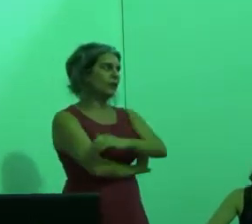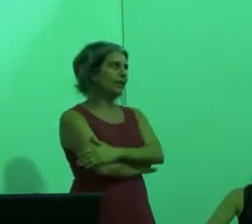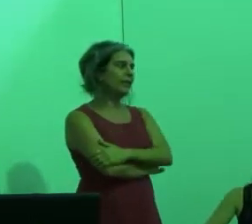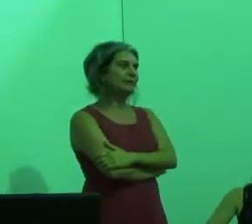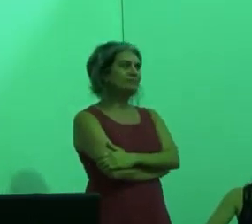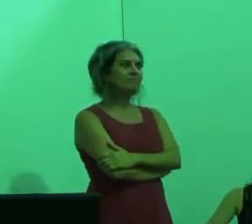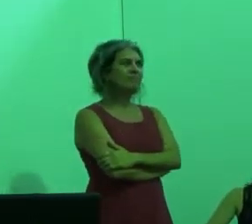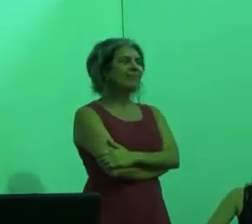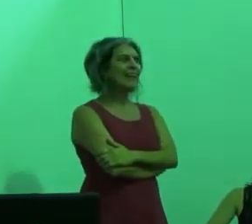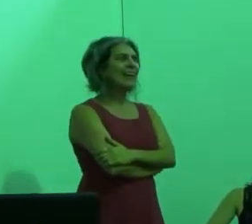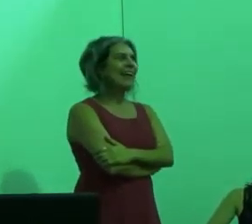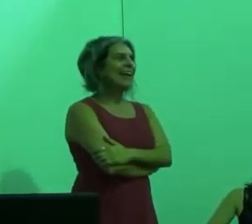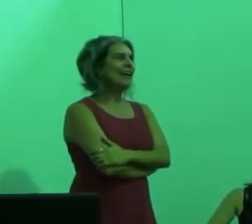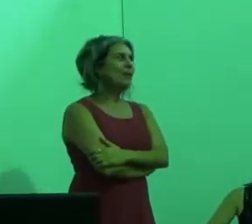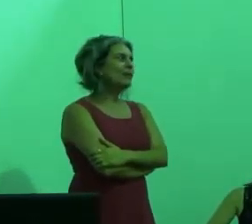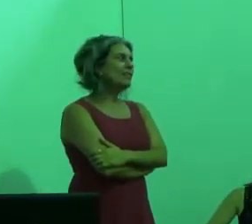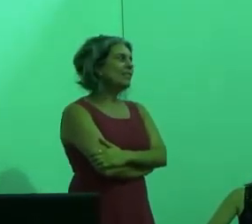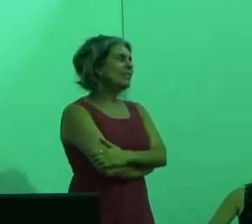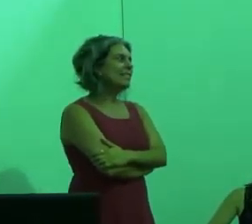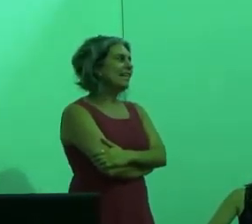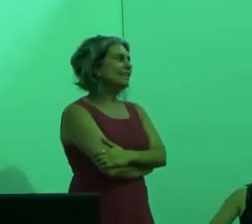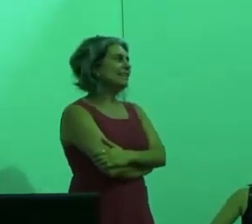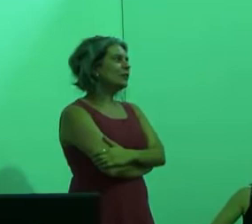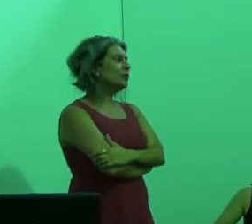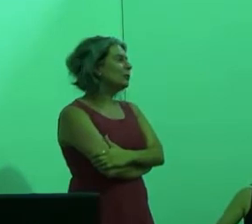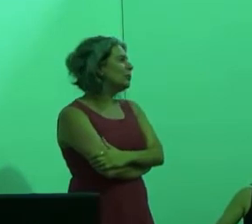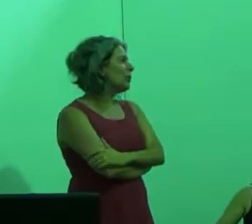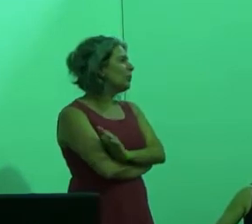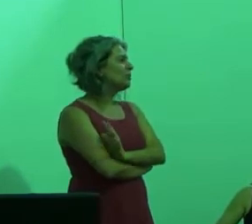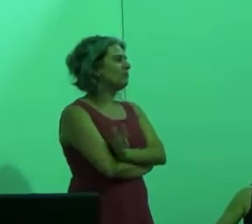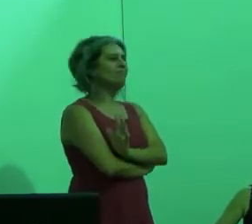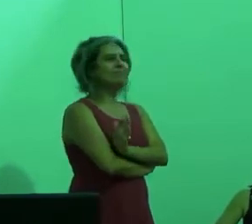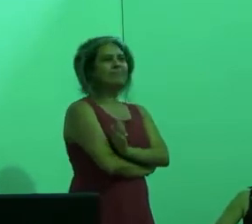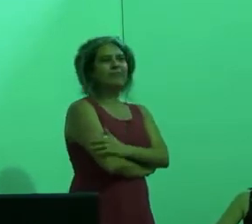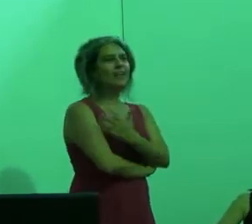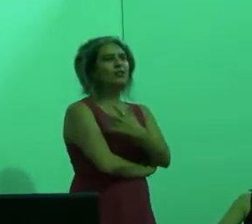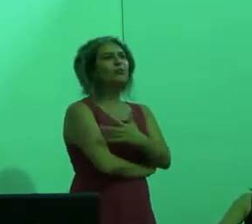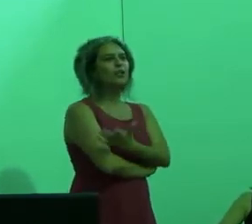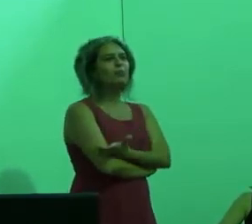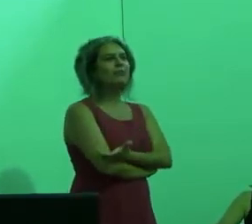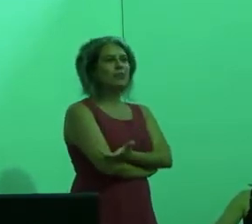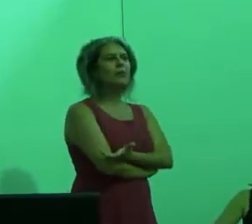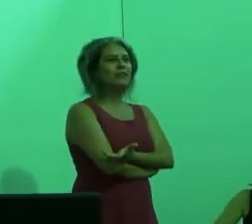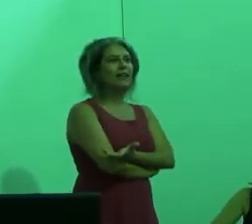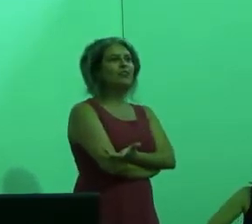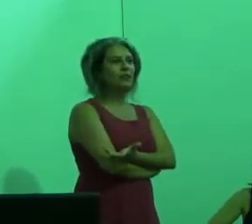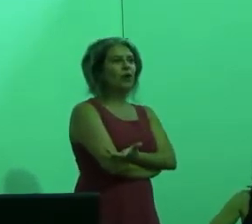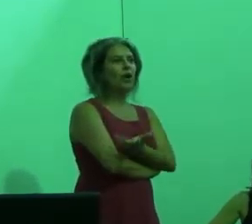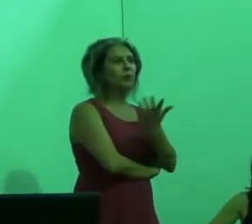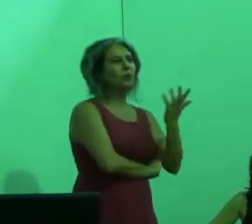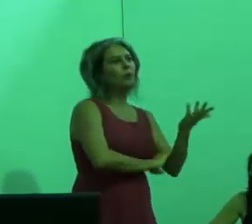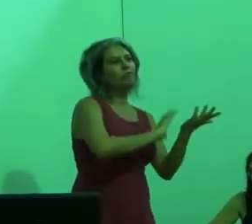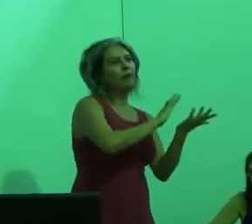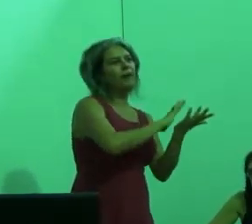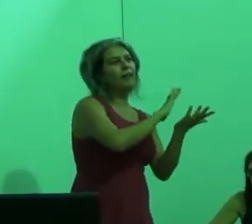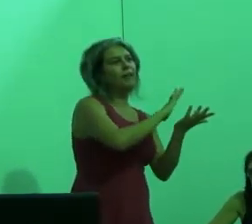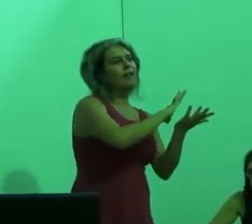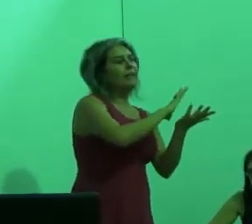autoria, ela é uma coisa engraçada, né? Todo mundo fala de autoria com uma tranquilidade enorme, como fala